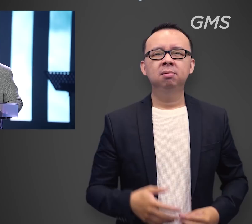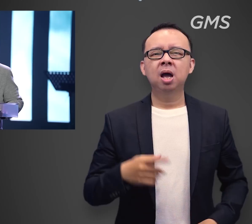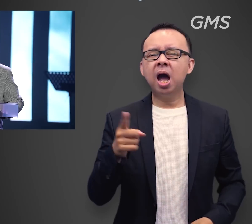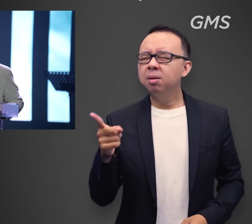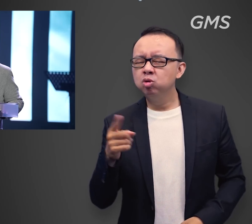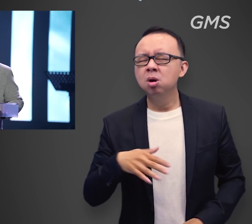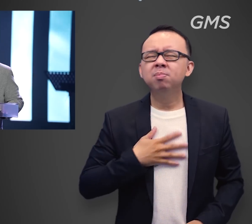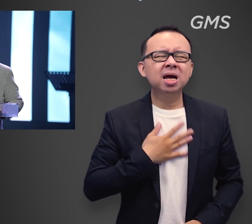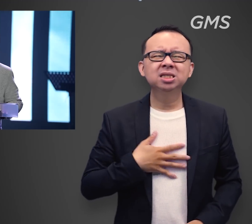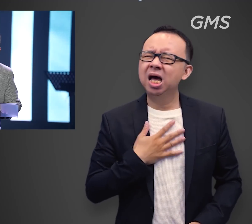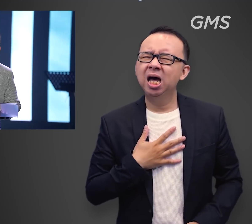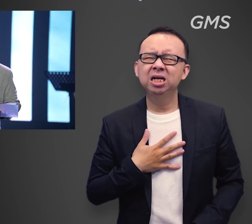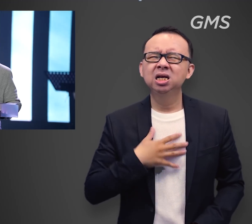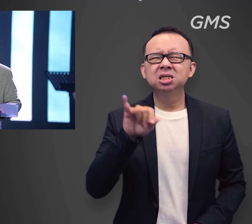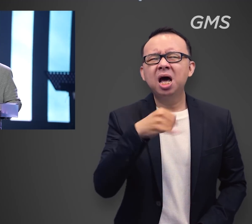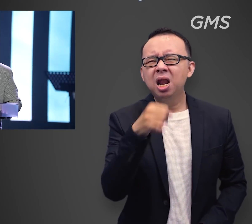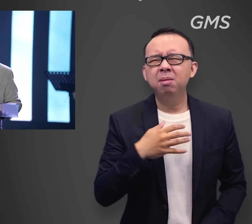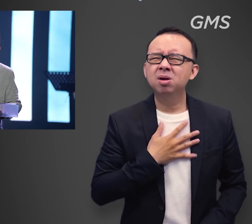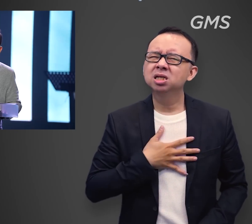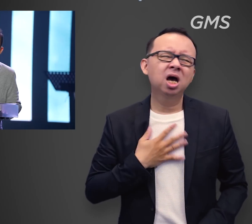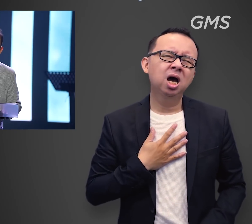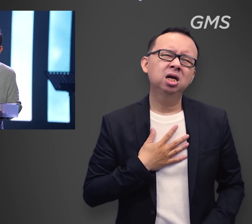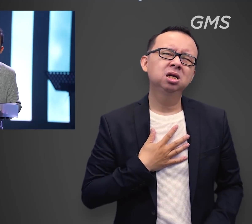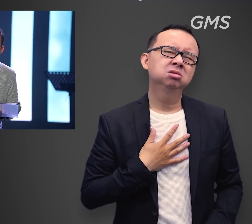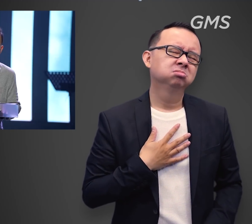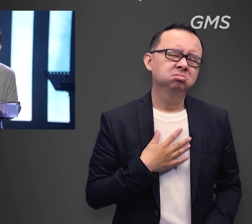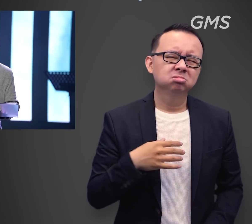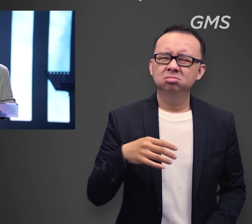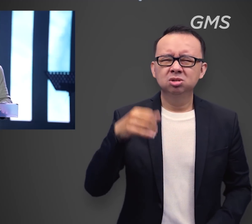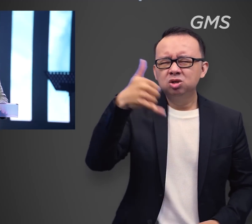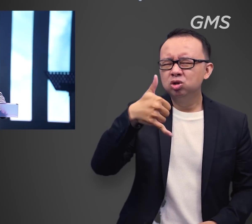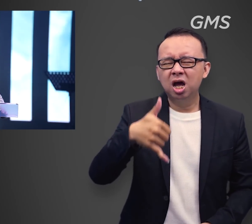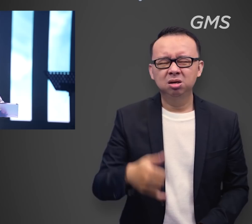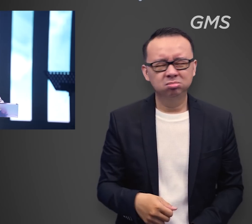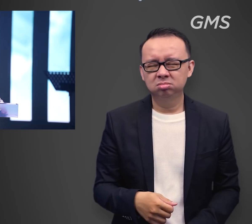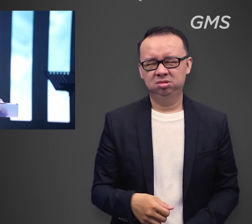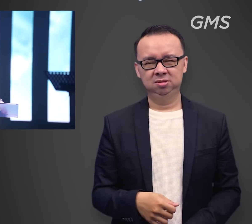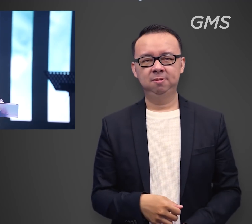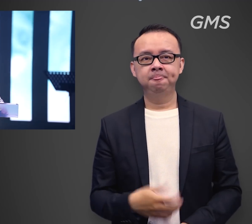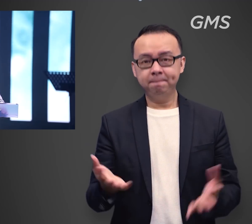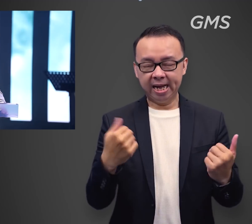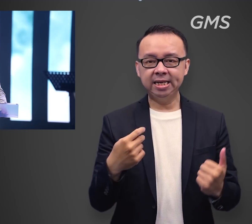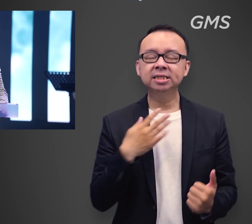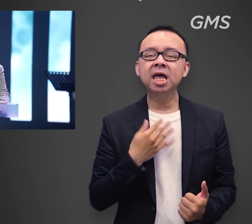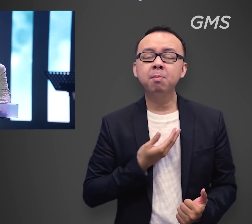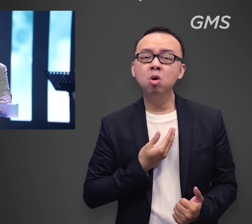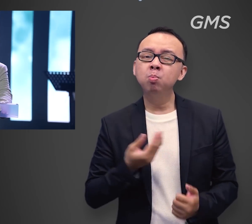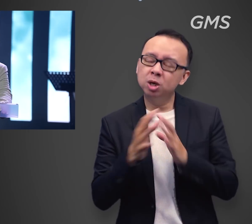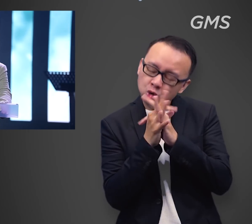kutuk, perasaan terikat, ya terintimidasi dan lain sebagainya. Mari saya mau berdoa buat